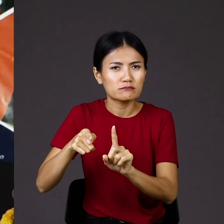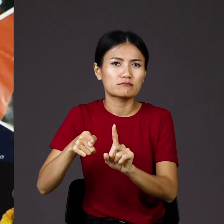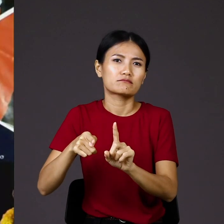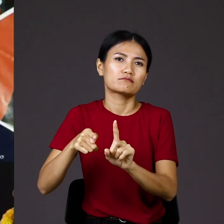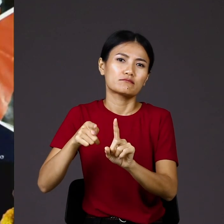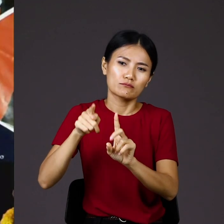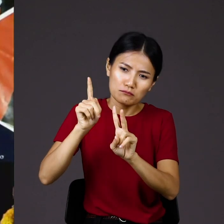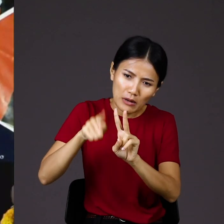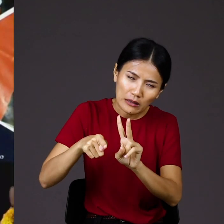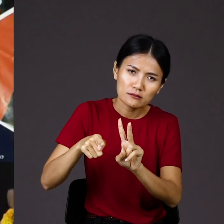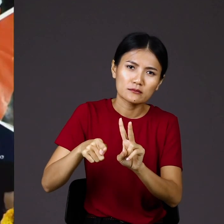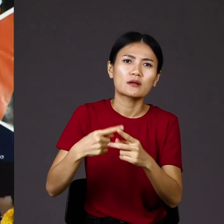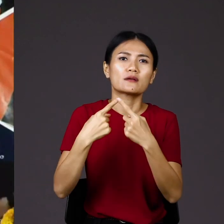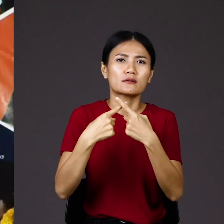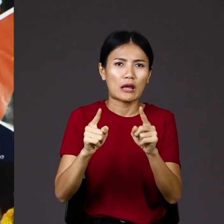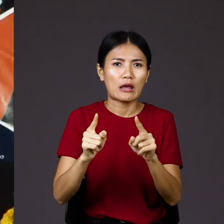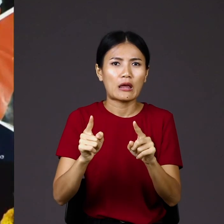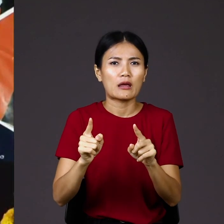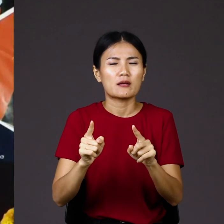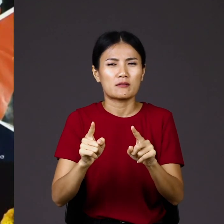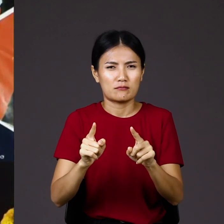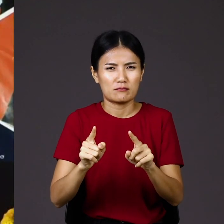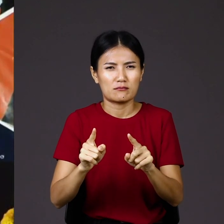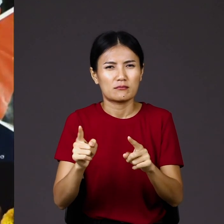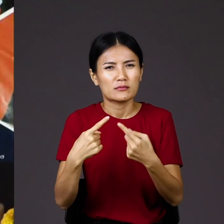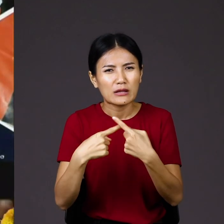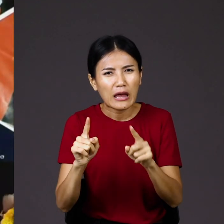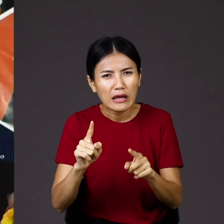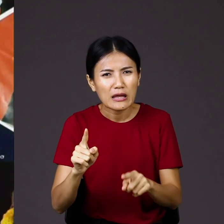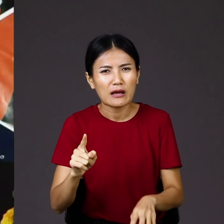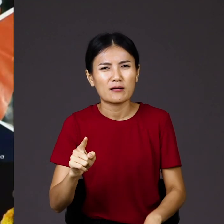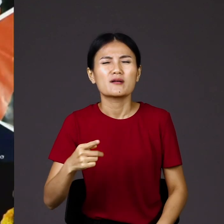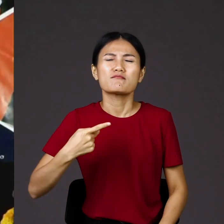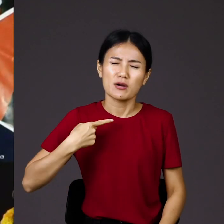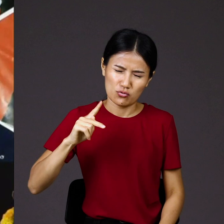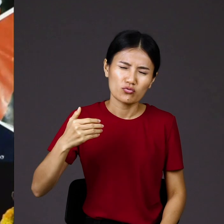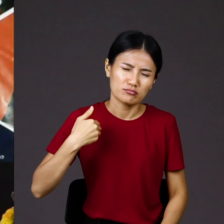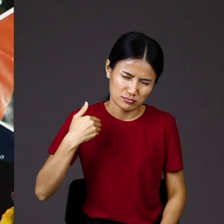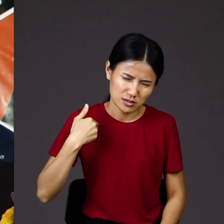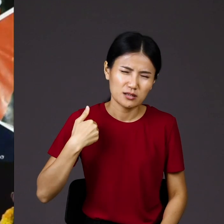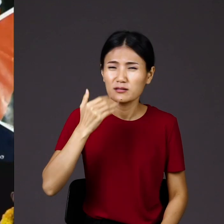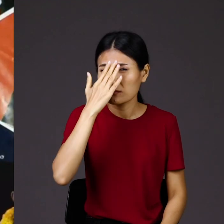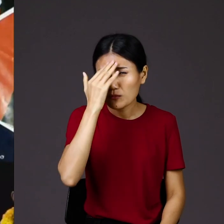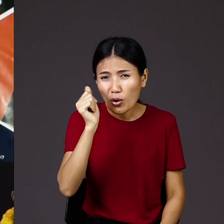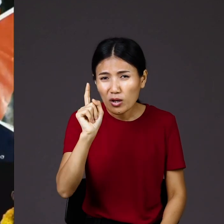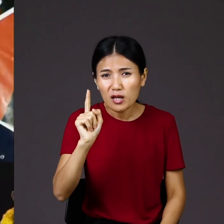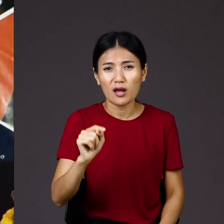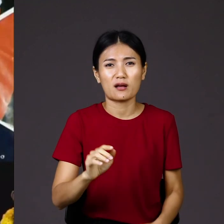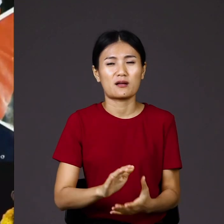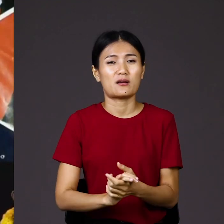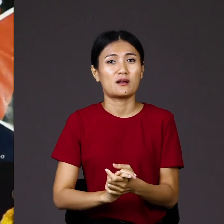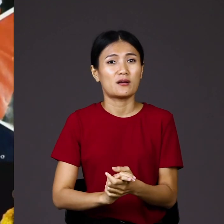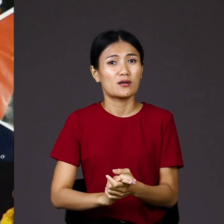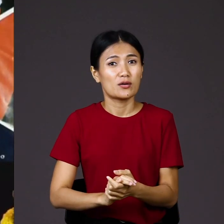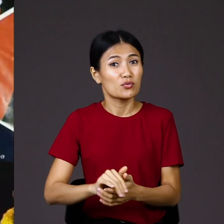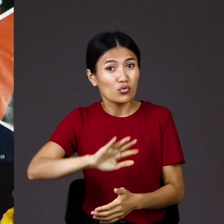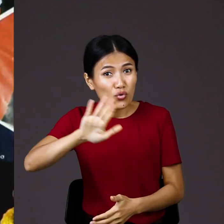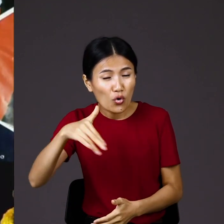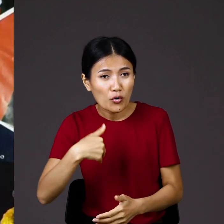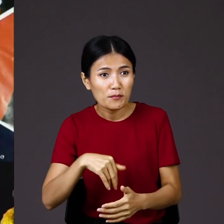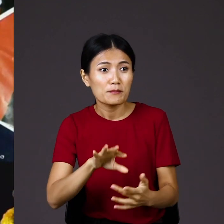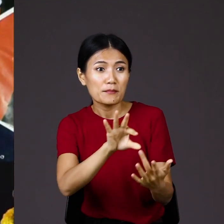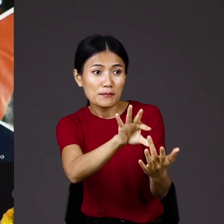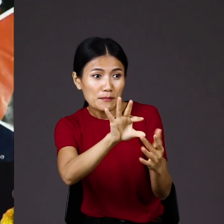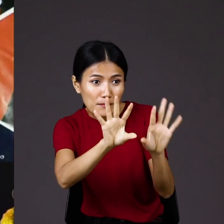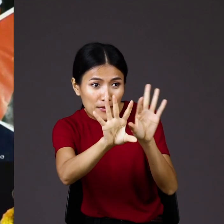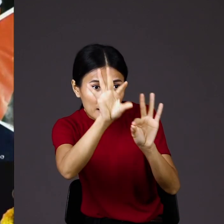เป็นพันกว่าบาทหลายพันบาทแต่การเสียครั้งนี้คุ้มค่าแน่นอนครับเพราะเรากำลังจะไ